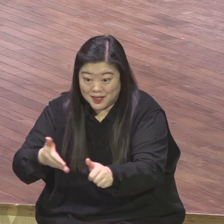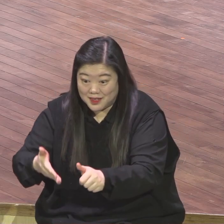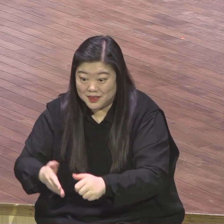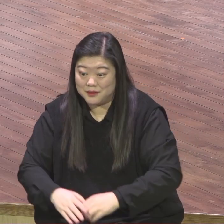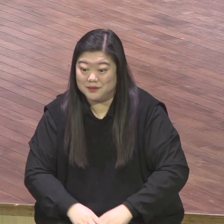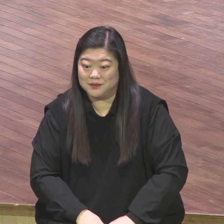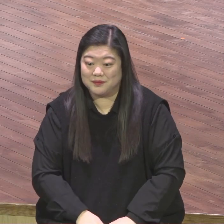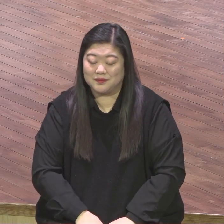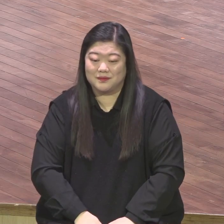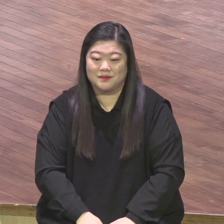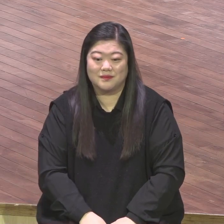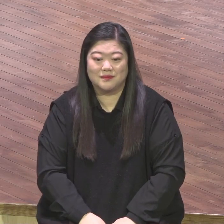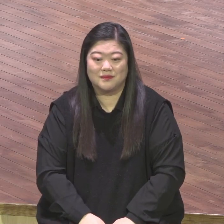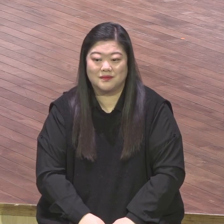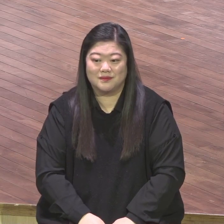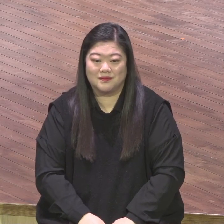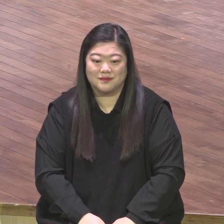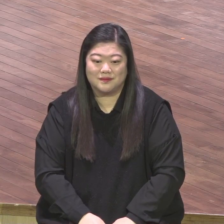신앙생활.